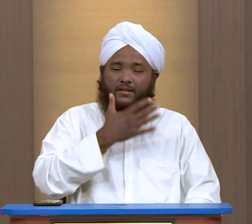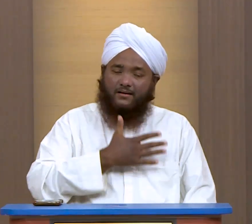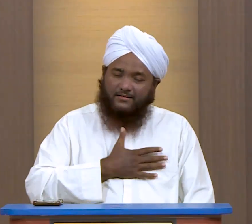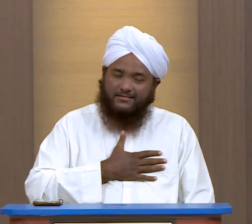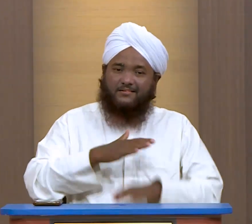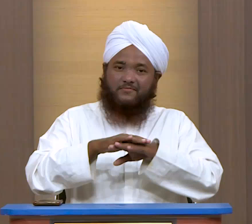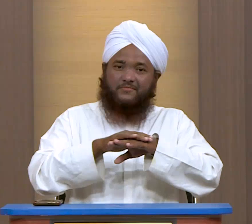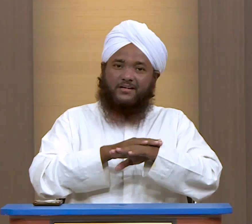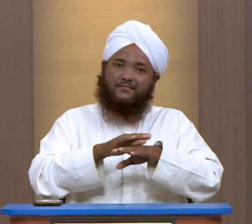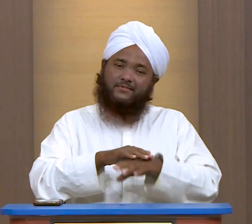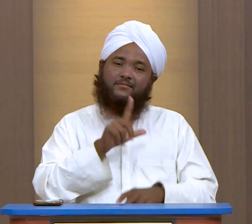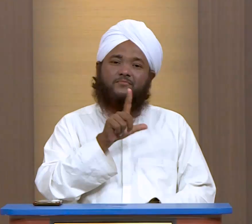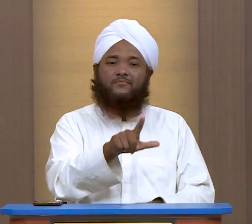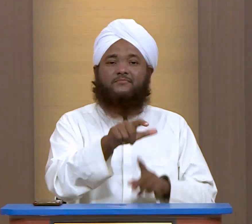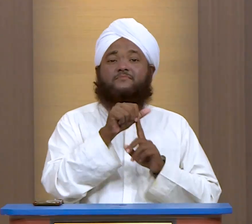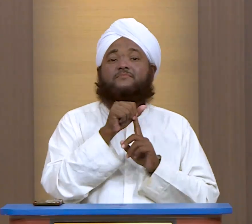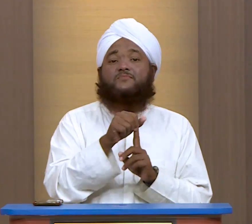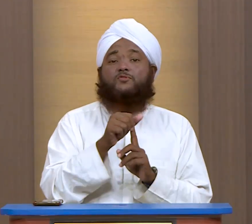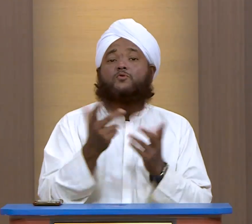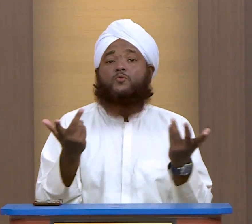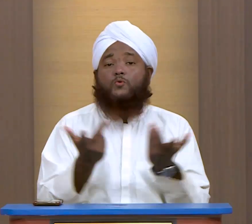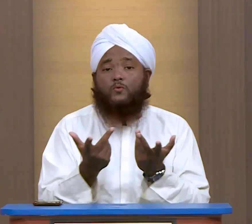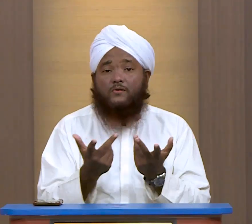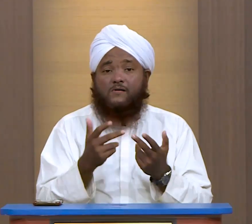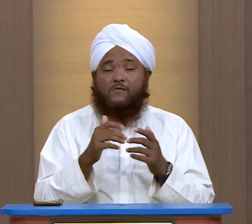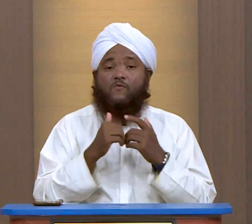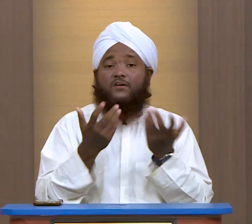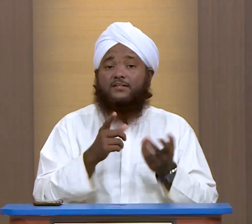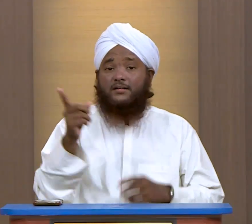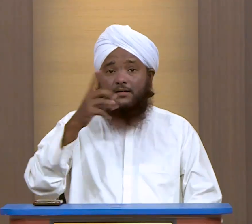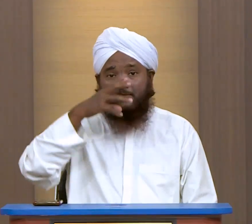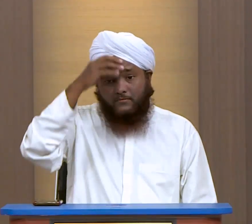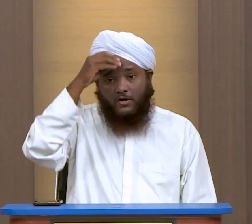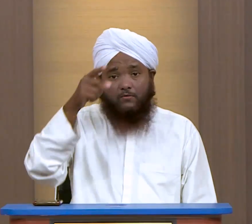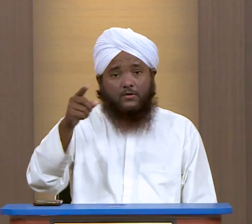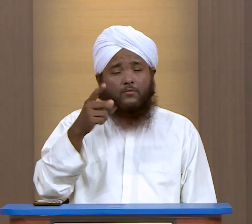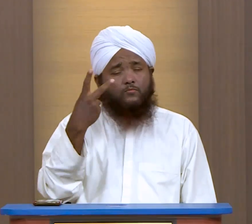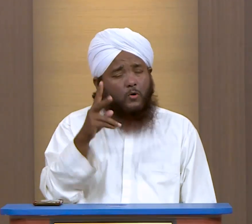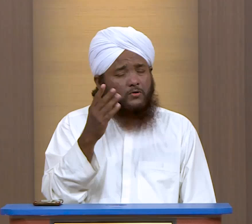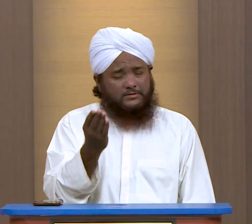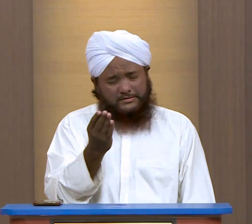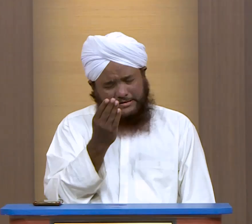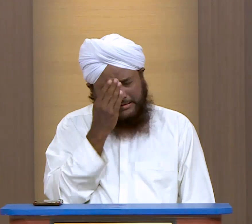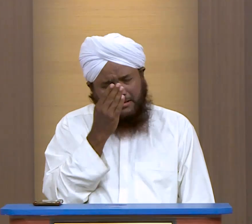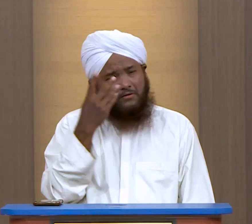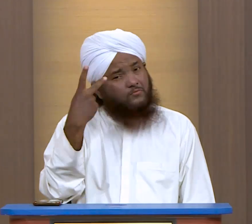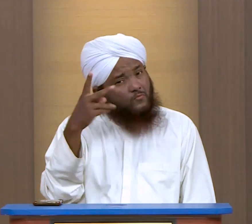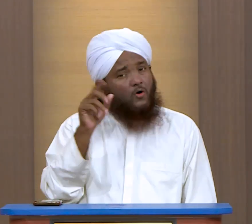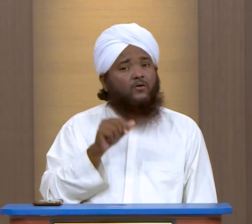سلوک کرو، کیونکہ جس طرح والدین کا تم پر احسان بہت عظیم ہے تو تم پر بھی لازم ہے